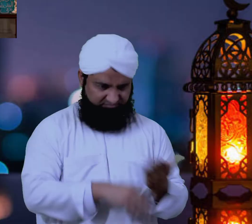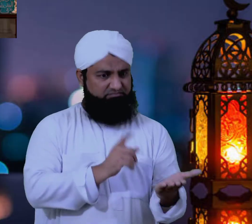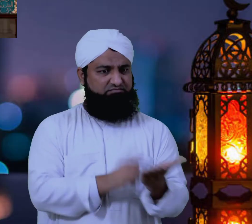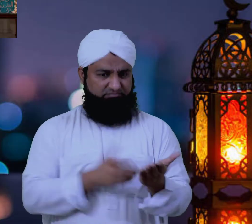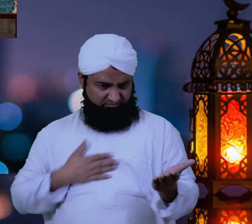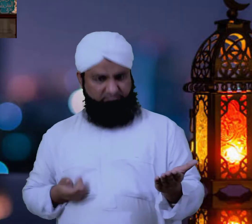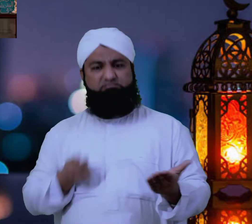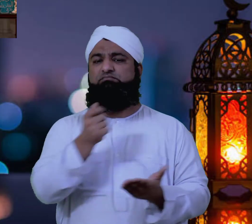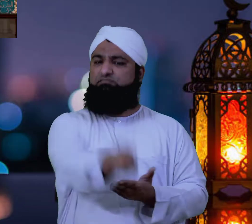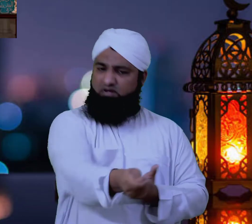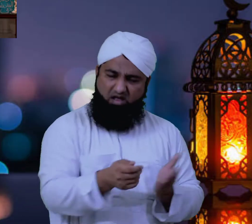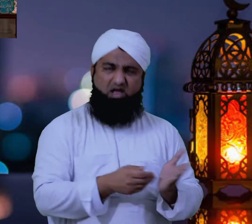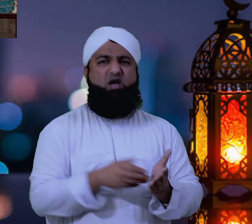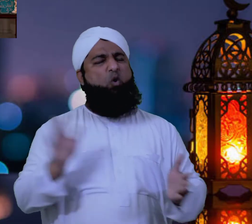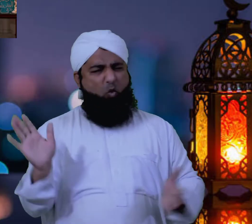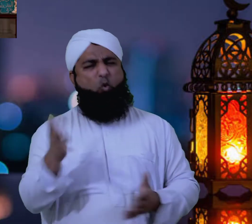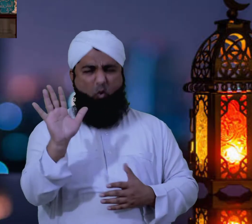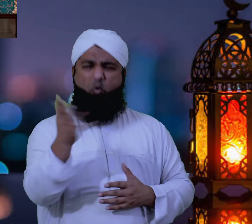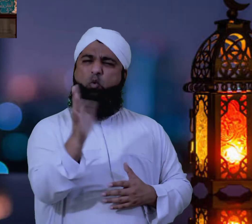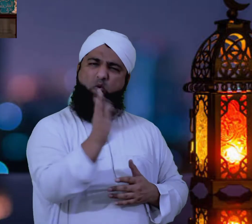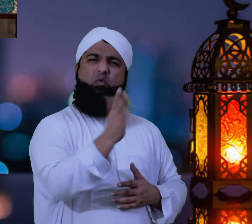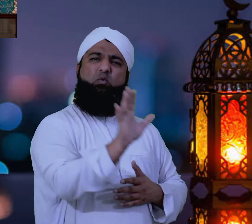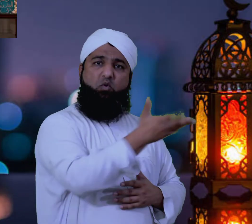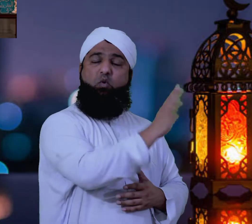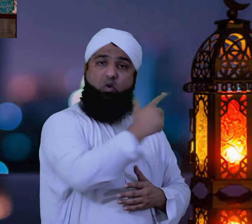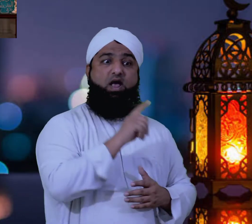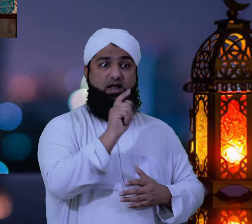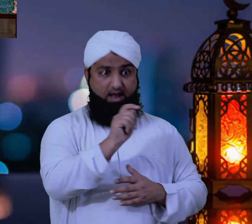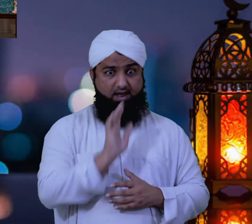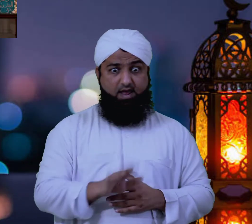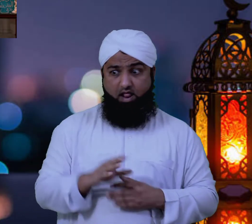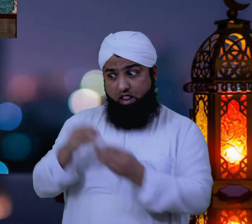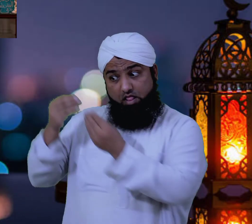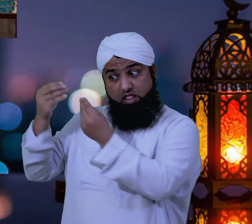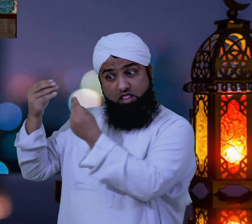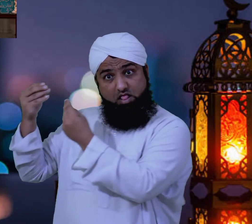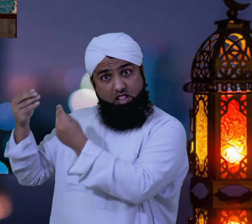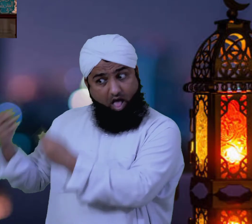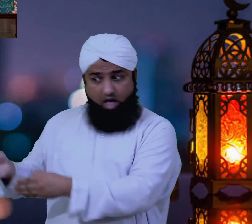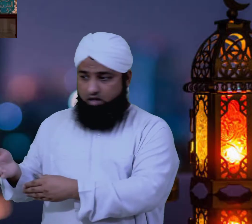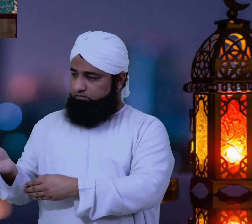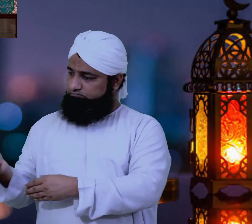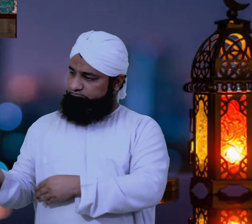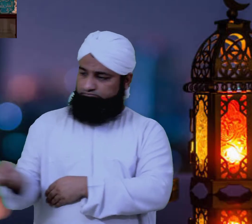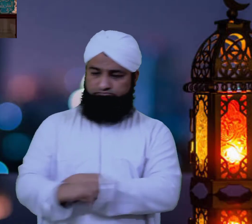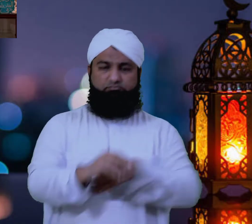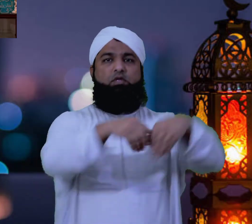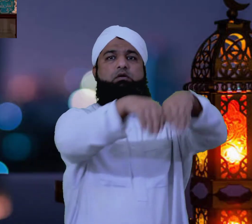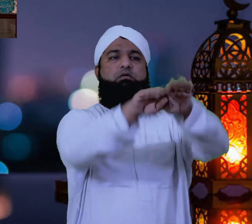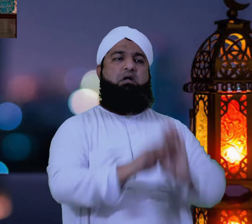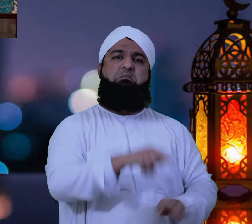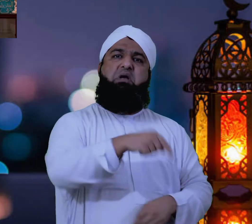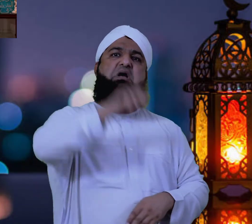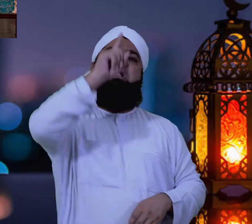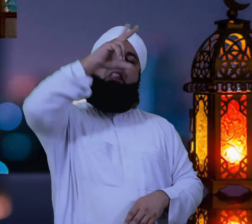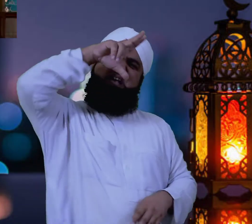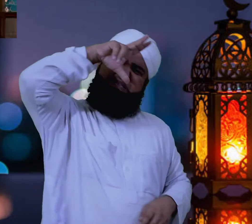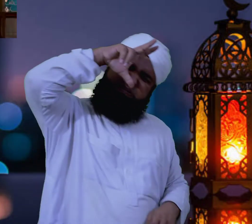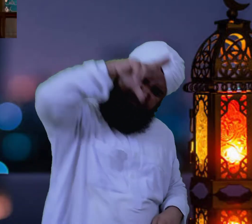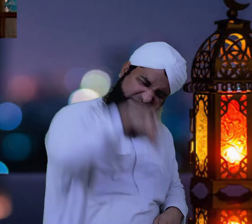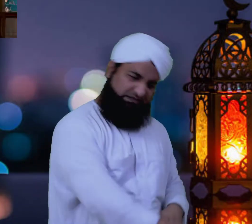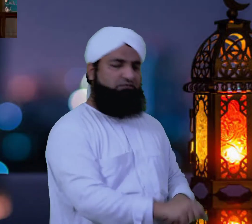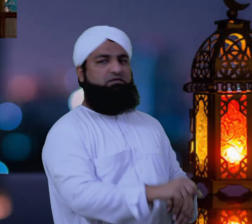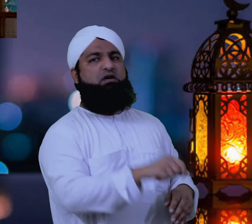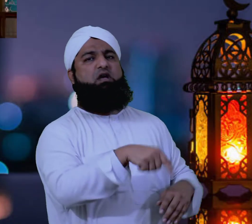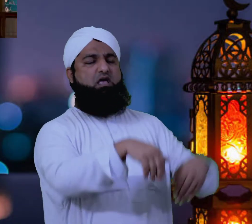وغیرہ کا کاروبار اگر وہ اس طرح پیچھے چھوڑے تو اس کے لیے مرنے کے بعد سخت ترین اور ناقابل تصور نقصان ہے۔